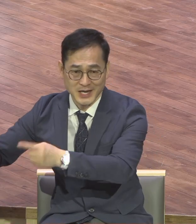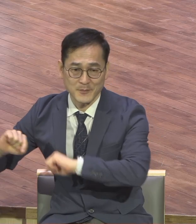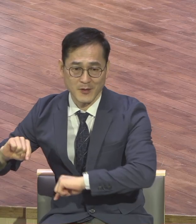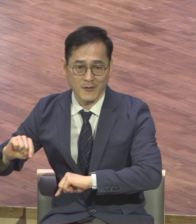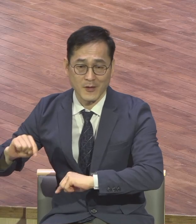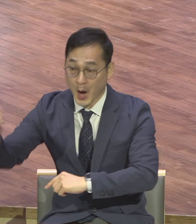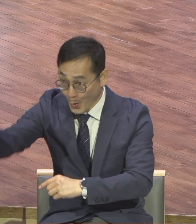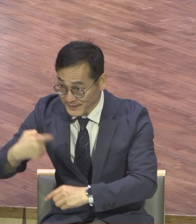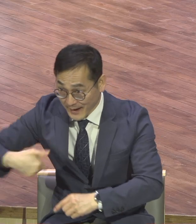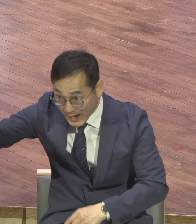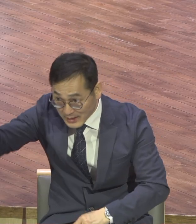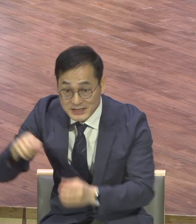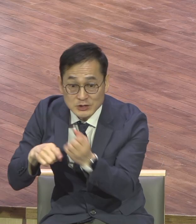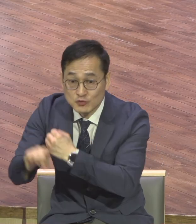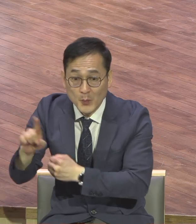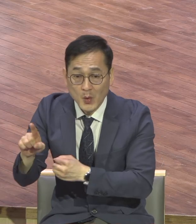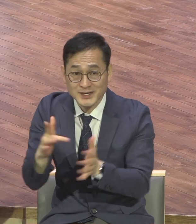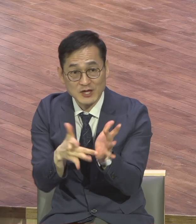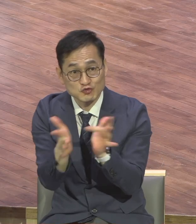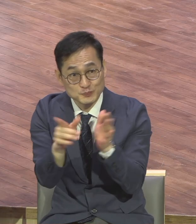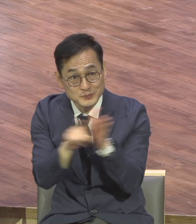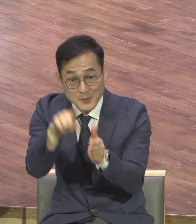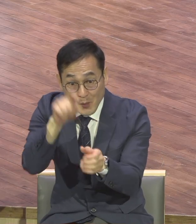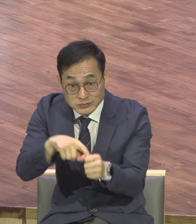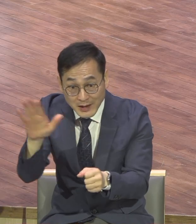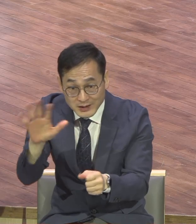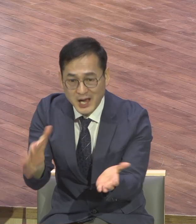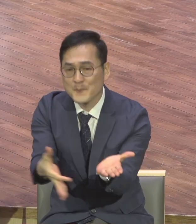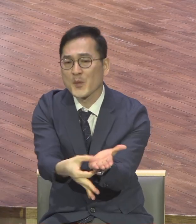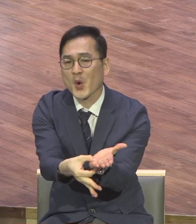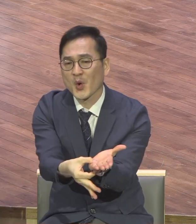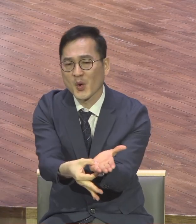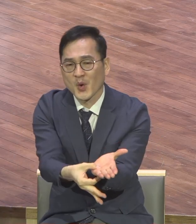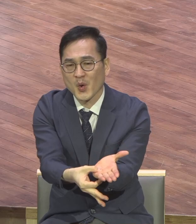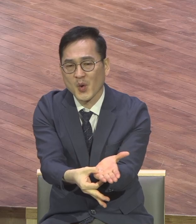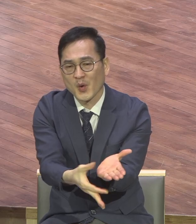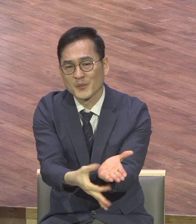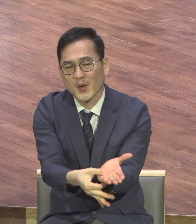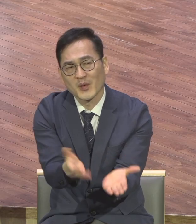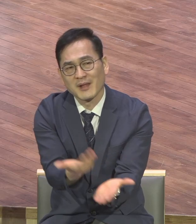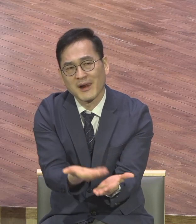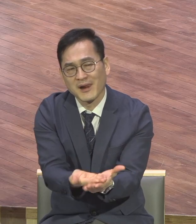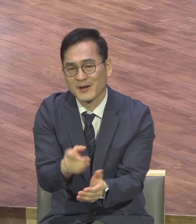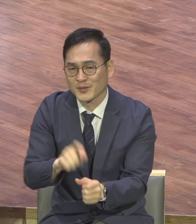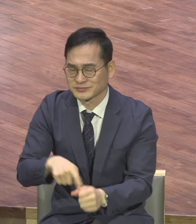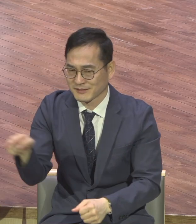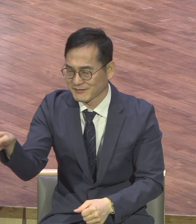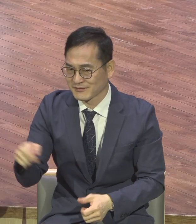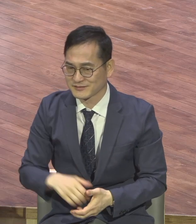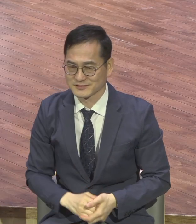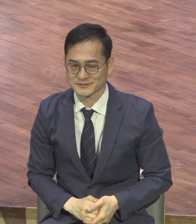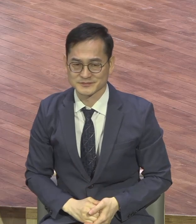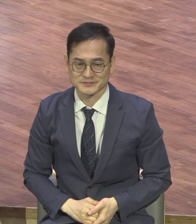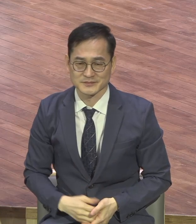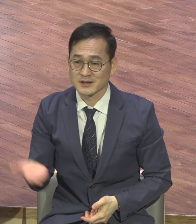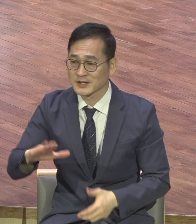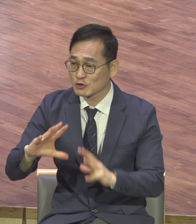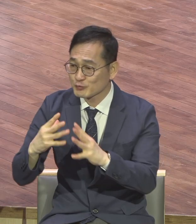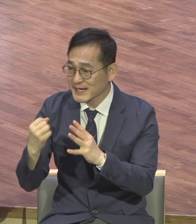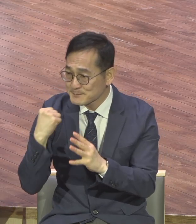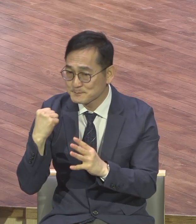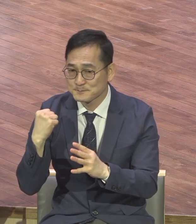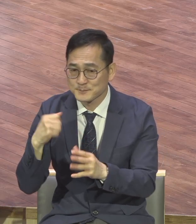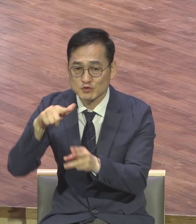참 안타깝지요. 근데 우리 오늘 국민의힘 후보님은 집사님